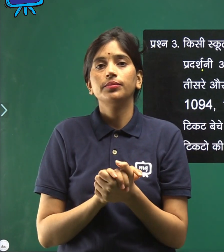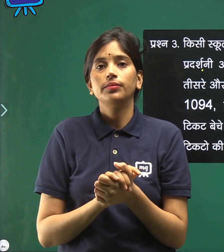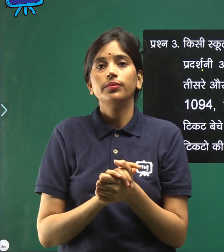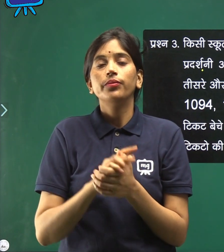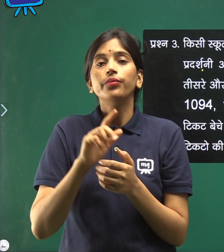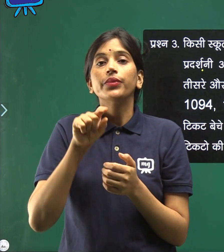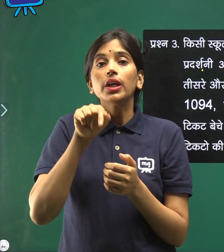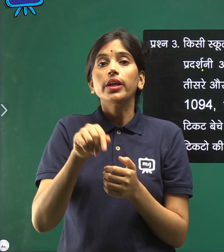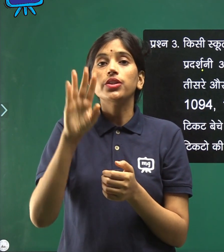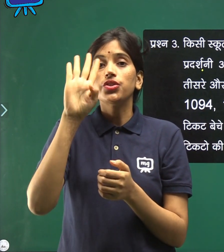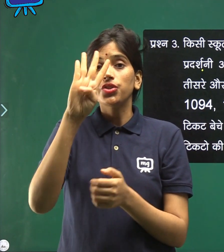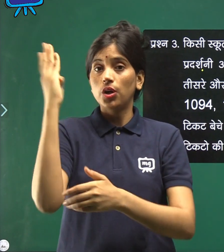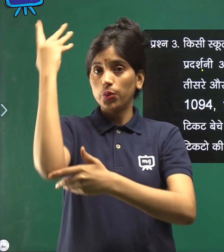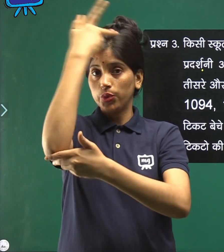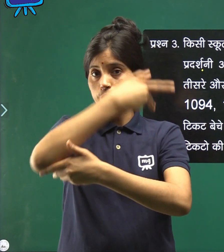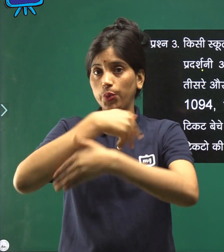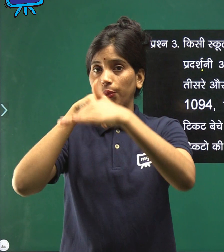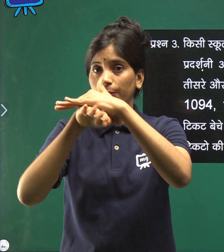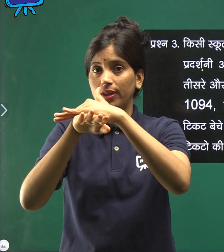इन चारों दिनों में